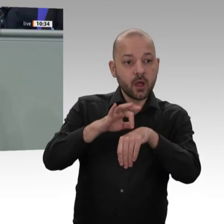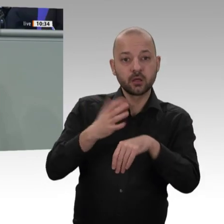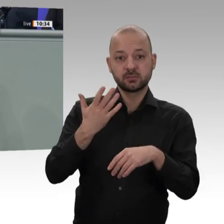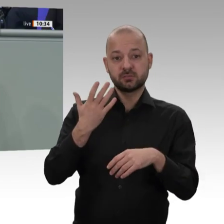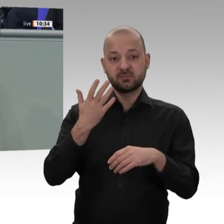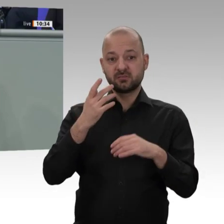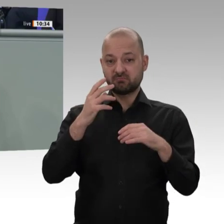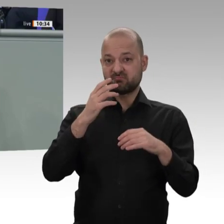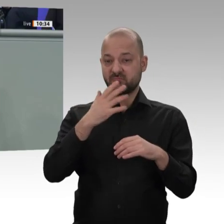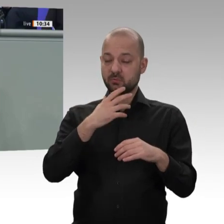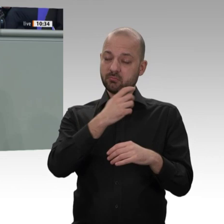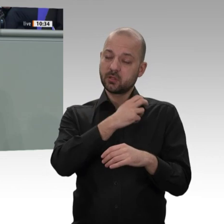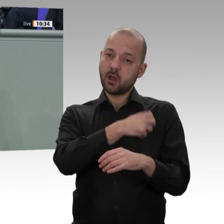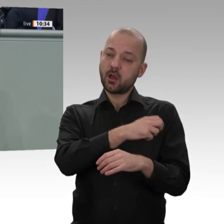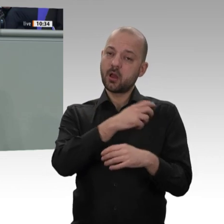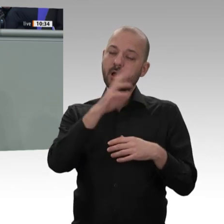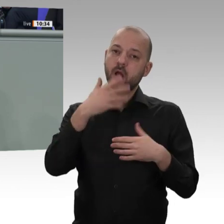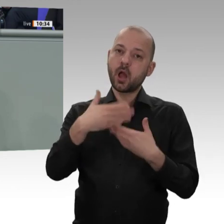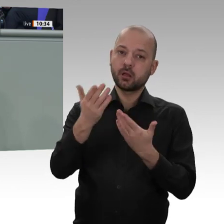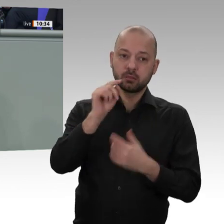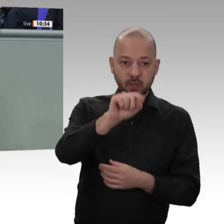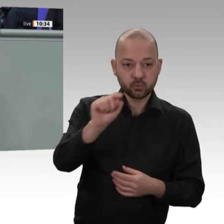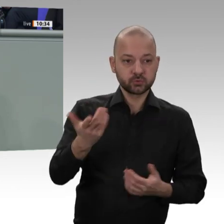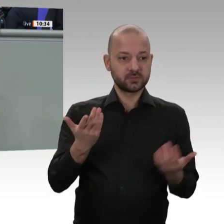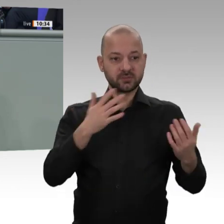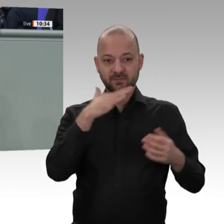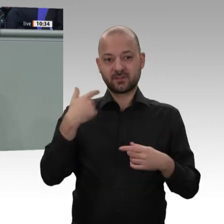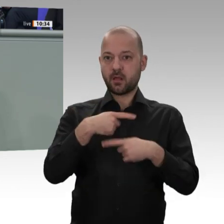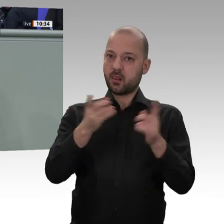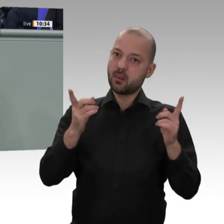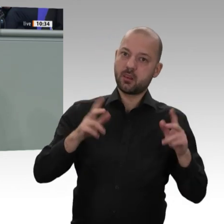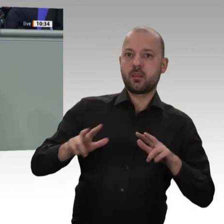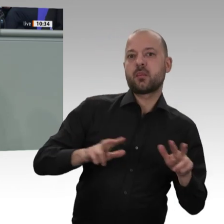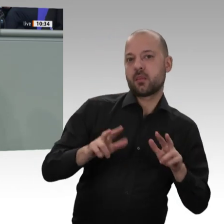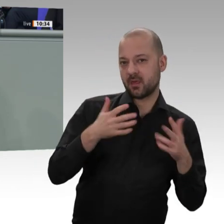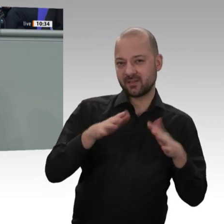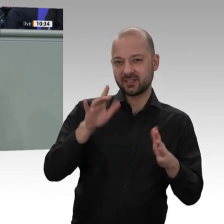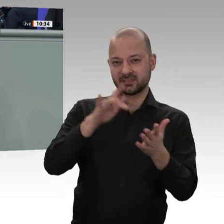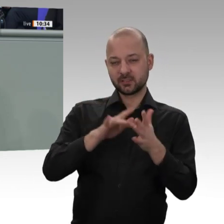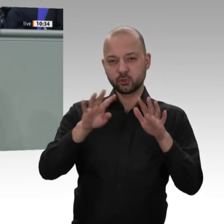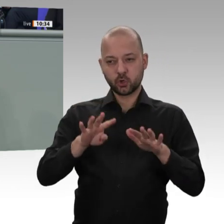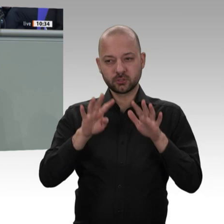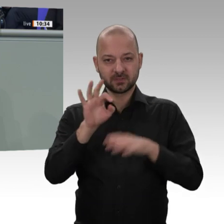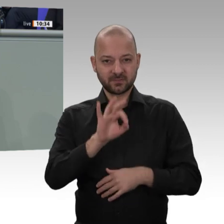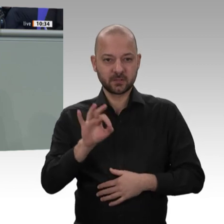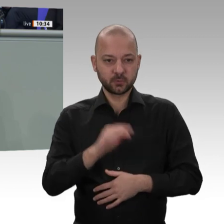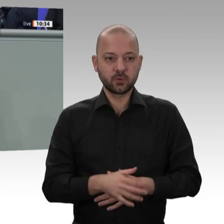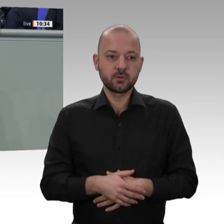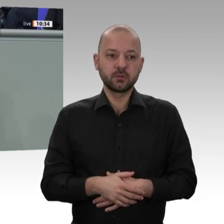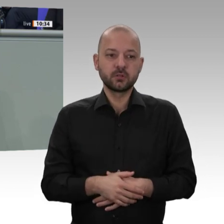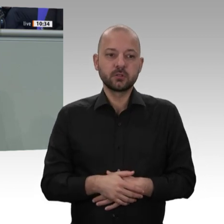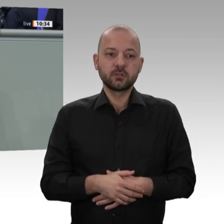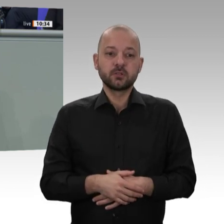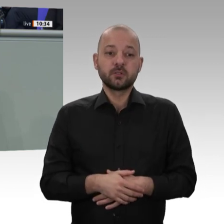Unser Hanau stand immer für Weltoffenheit, Zusammenhalt und das friedliche Miteinander von Menschen aus